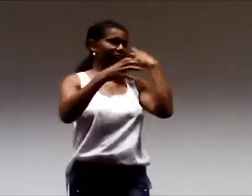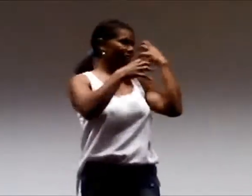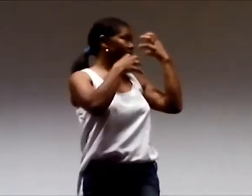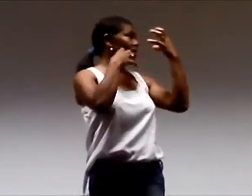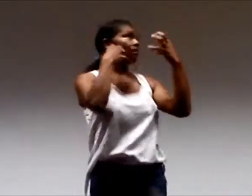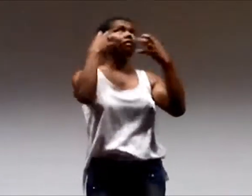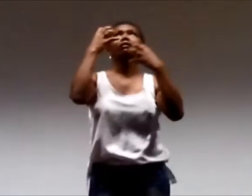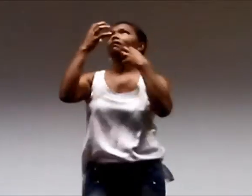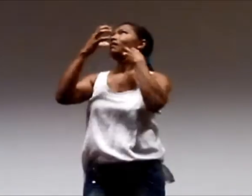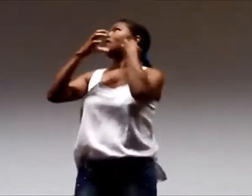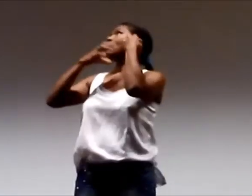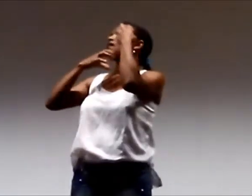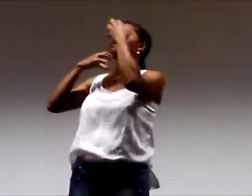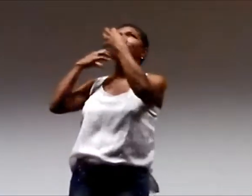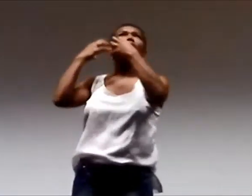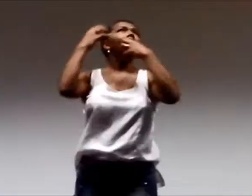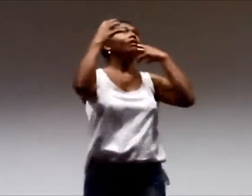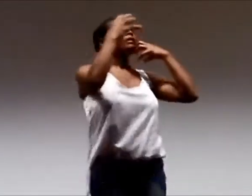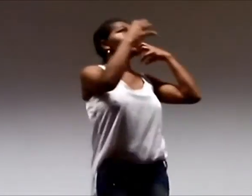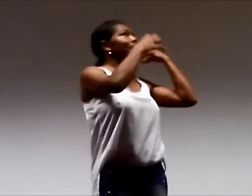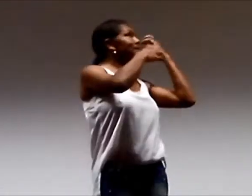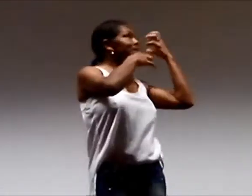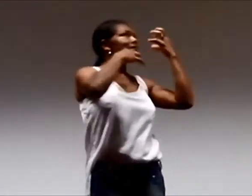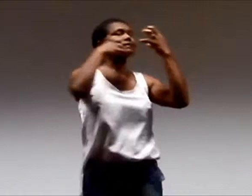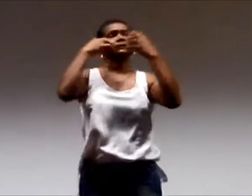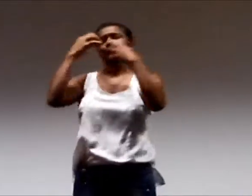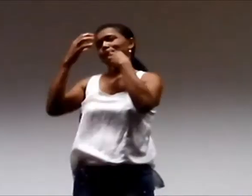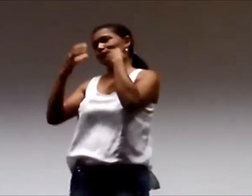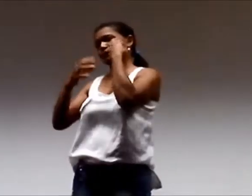me faz cantar assim.